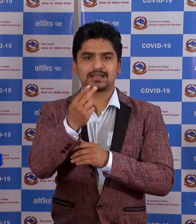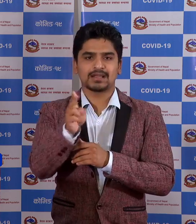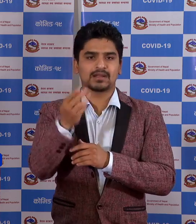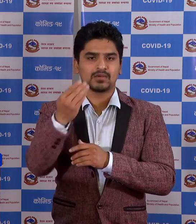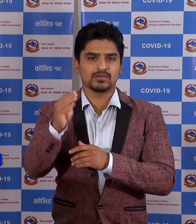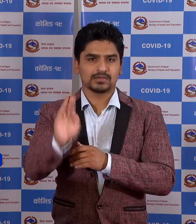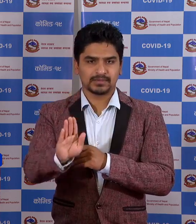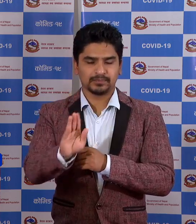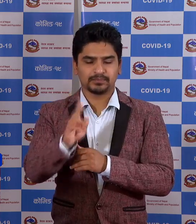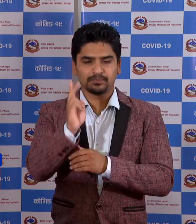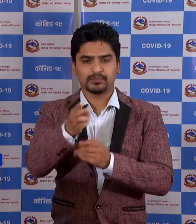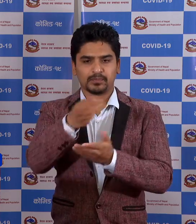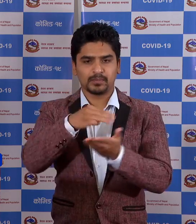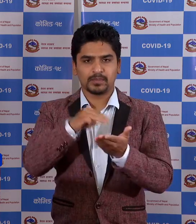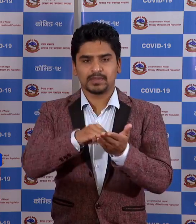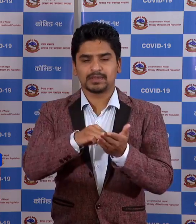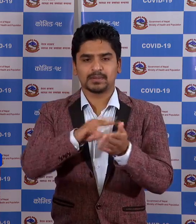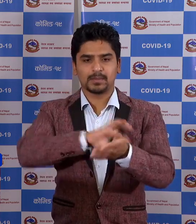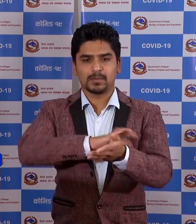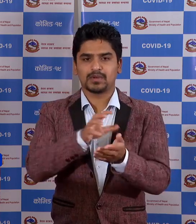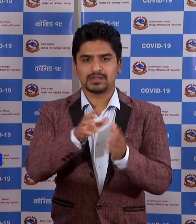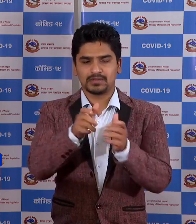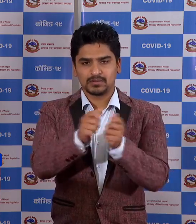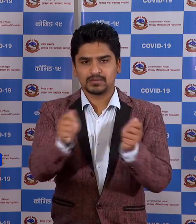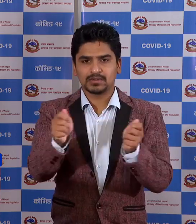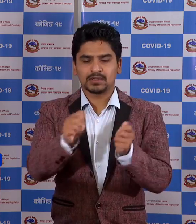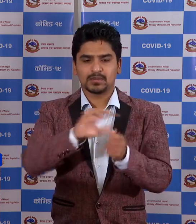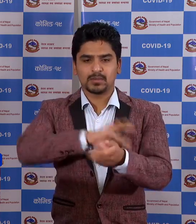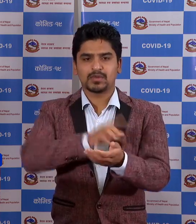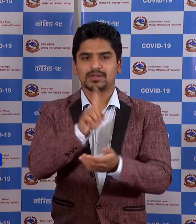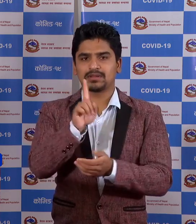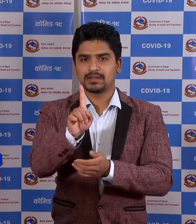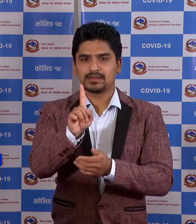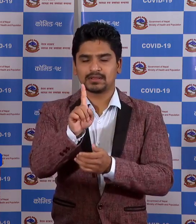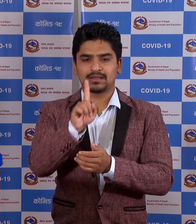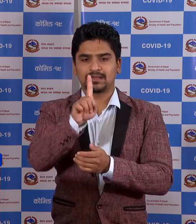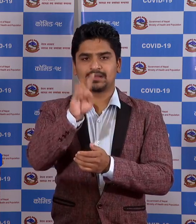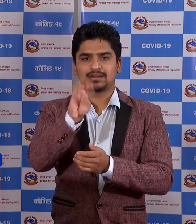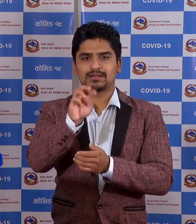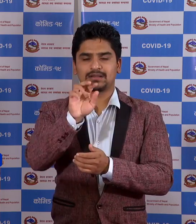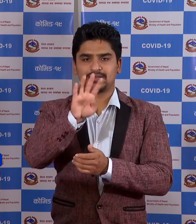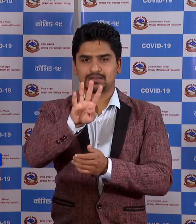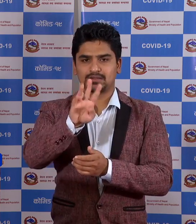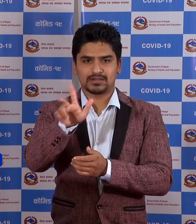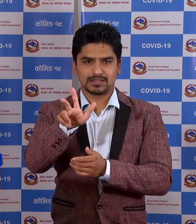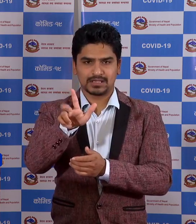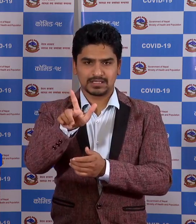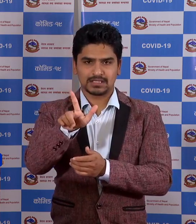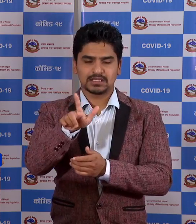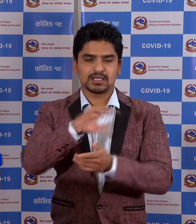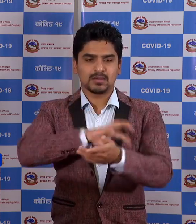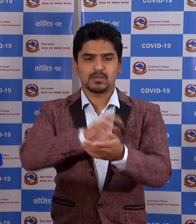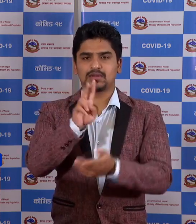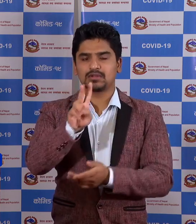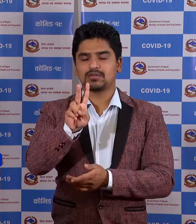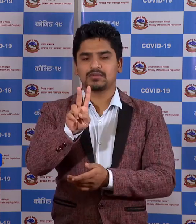12,701 जना हुनुहुन्छ, जसमध्ये प्रादेशिक विवरण अनुसार प्रदेश नम्बर 1 मा 1,047, प्रदेश नम्बर